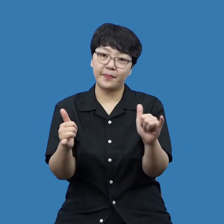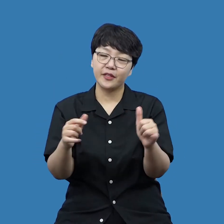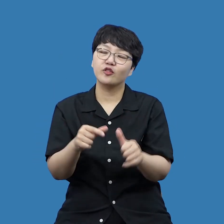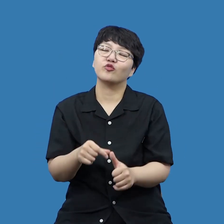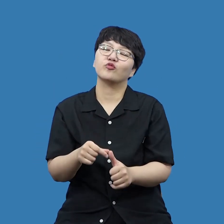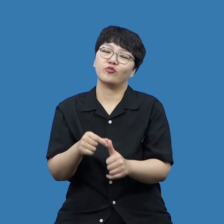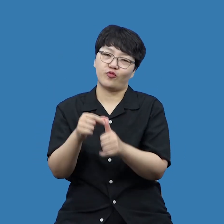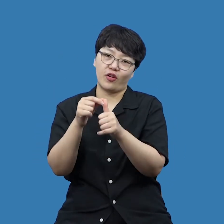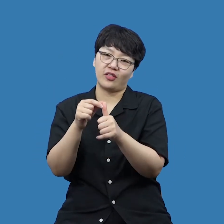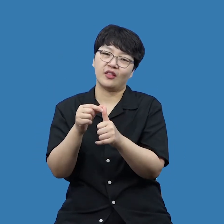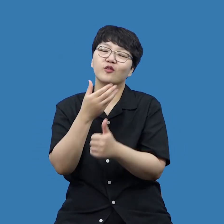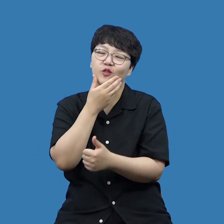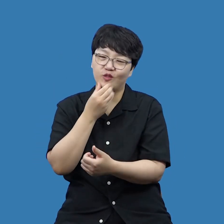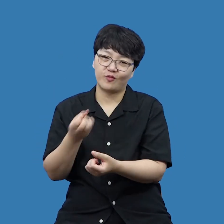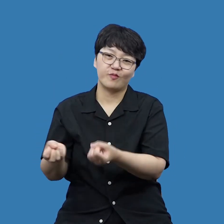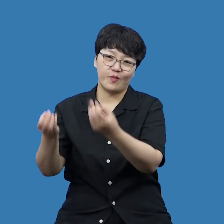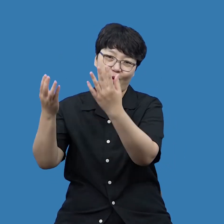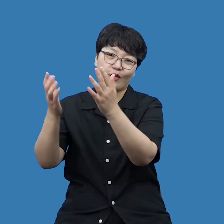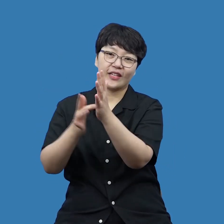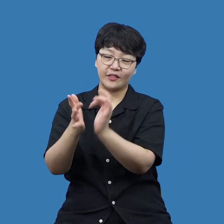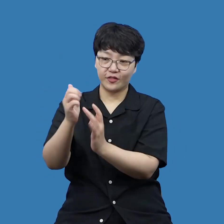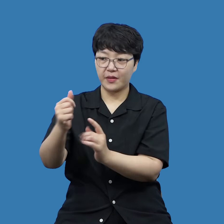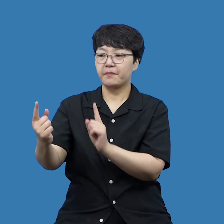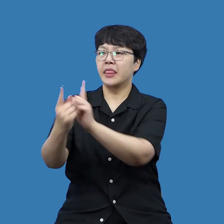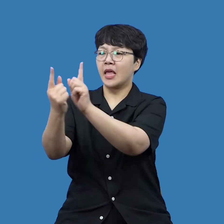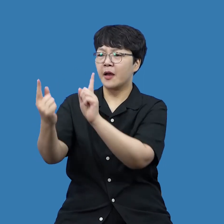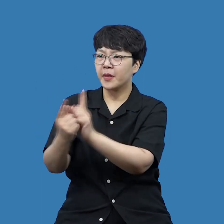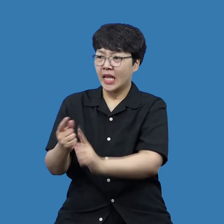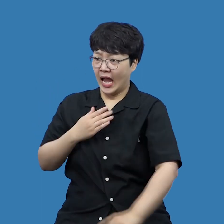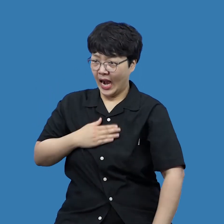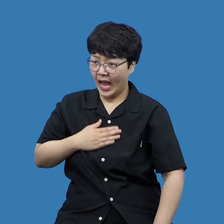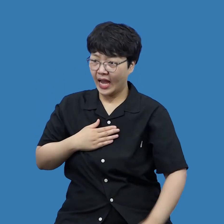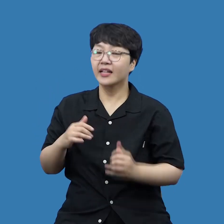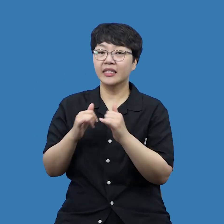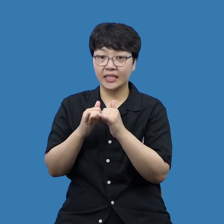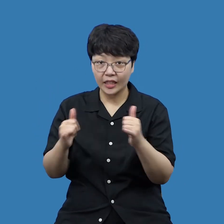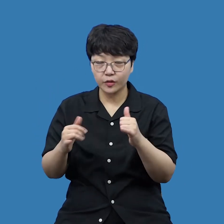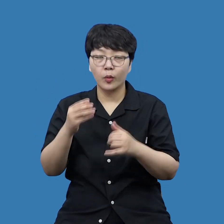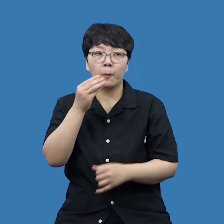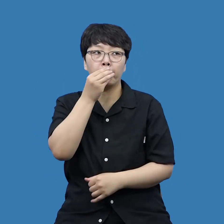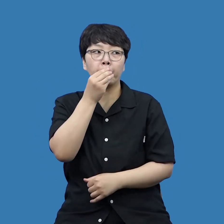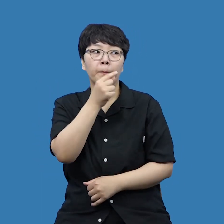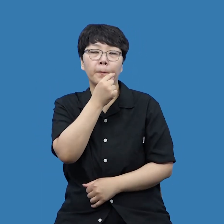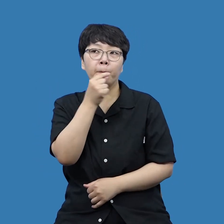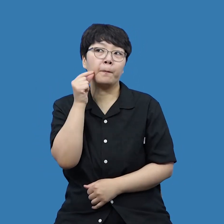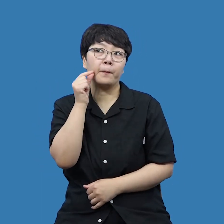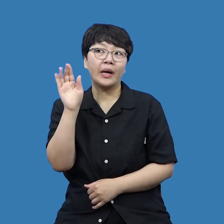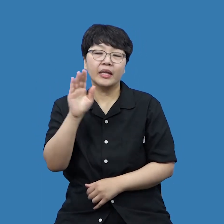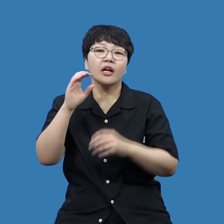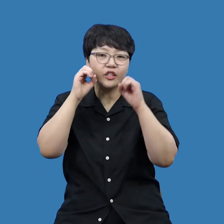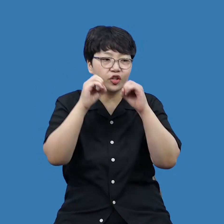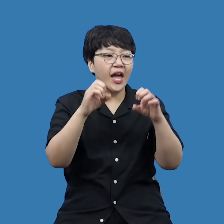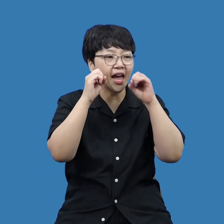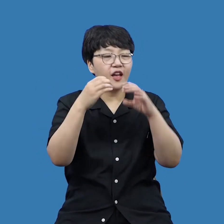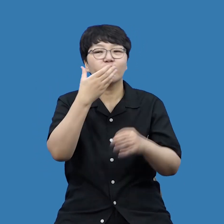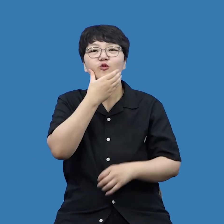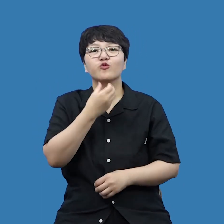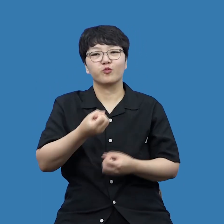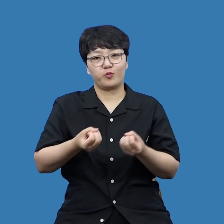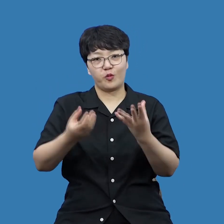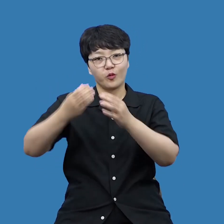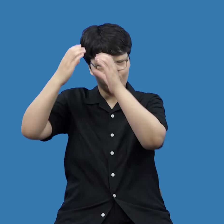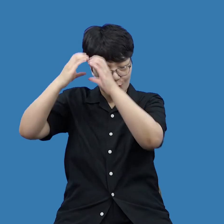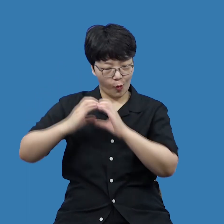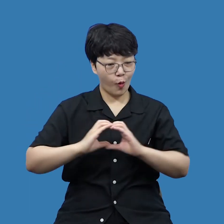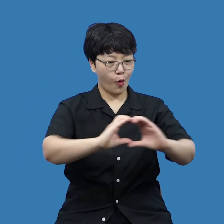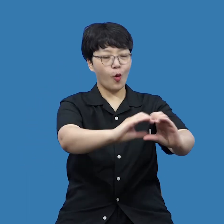만나는 사람들도 이 축복을 전하는 축복의 통로로 살아야 한다는 것입니다. 그렇다면 사랑하는 여러분,